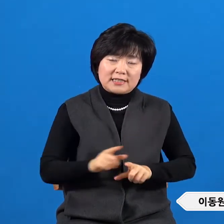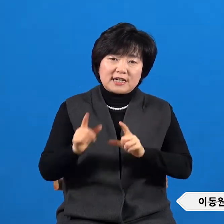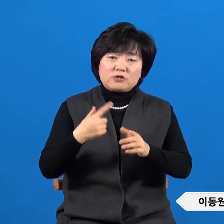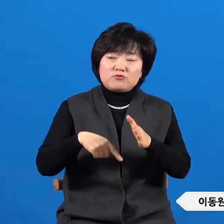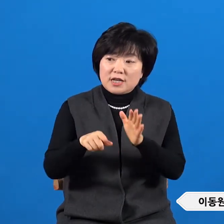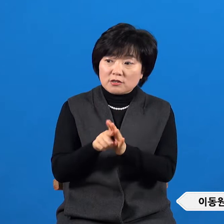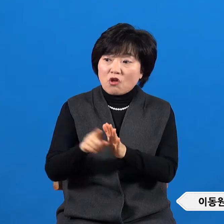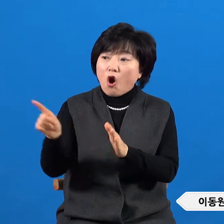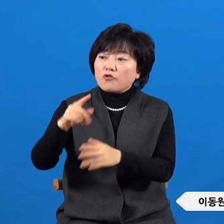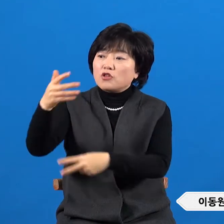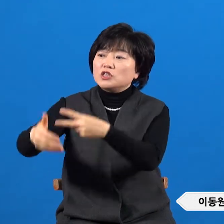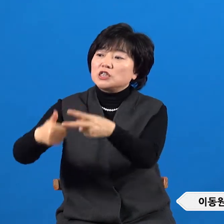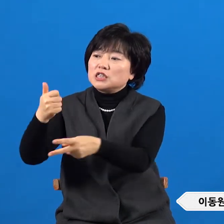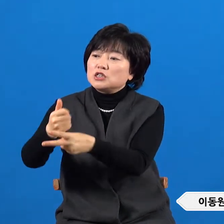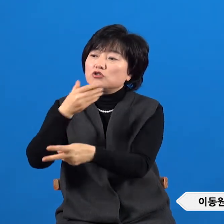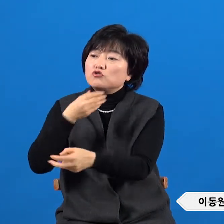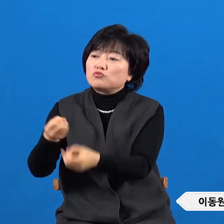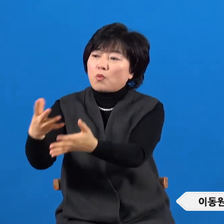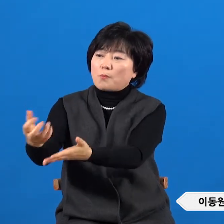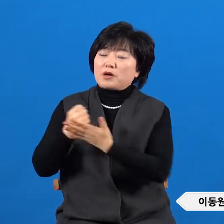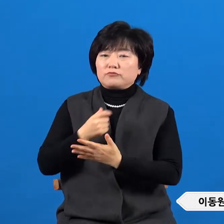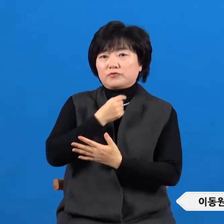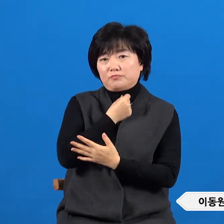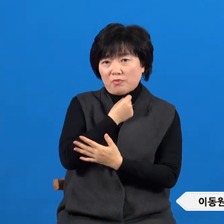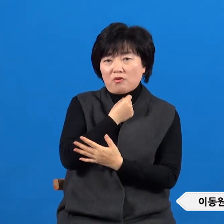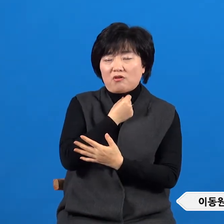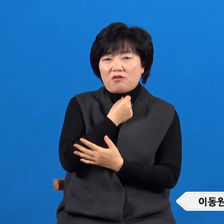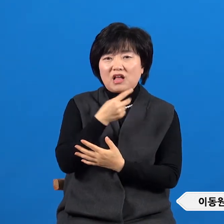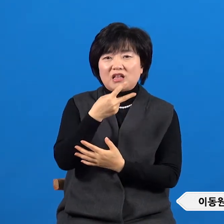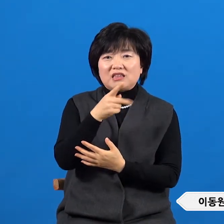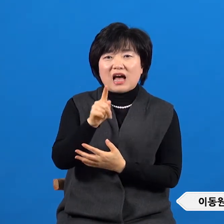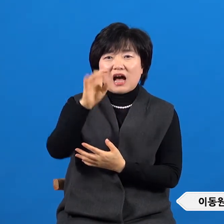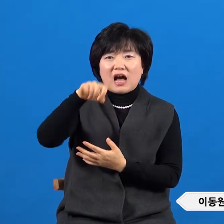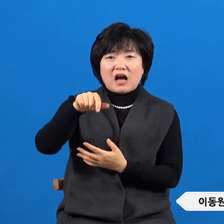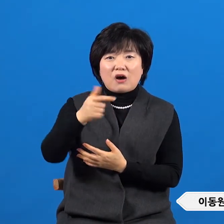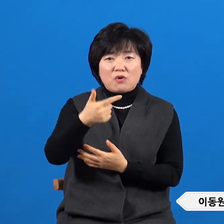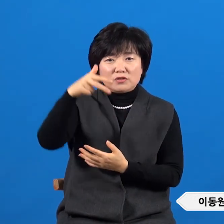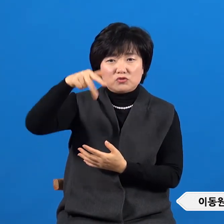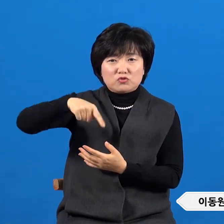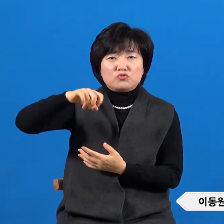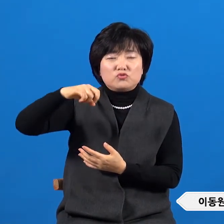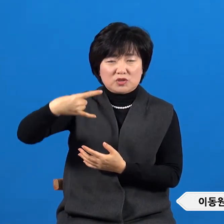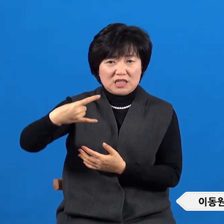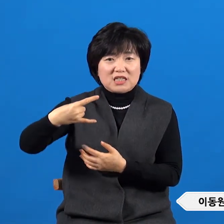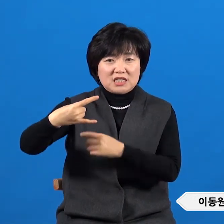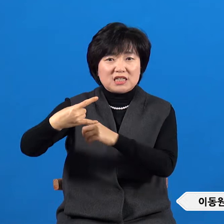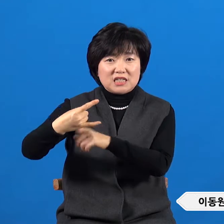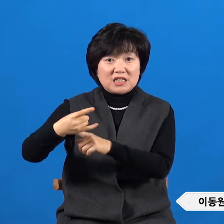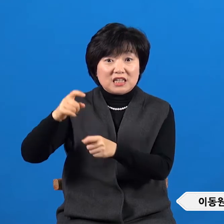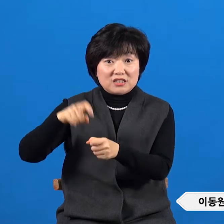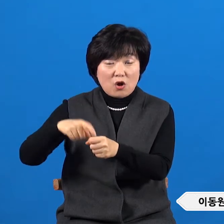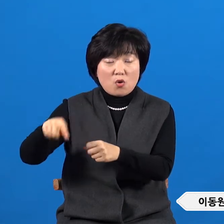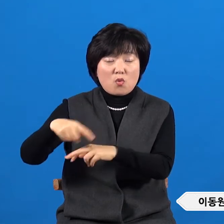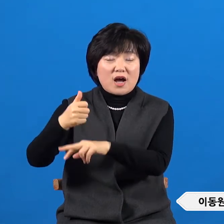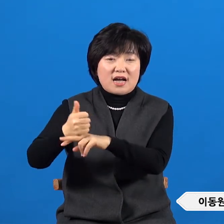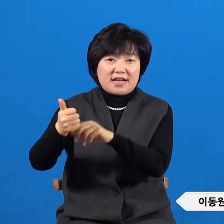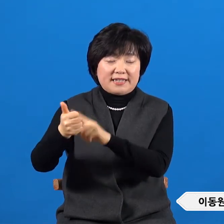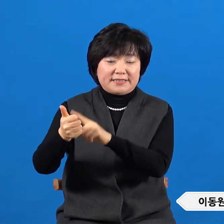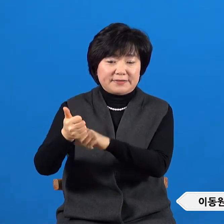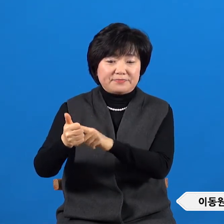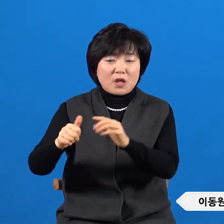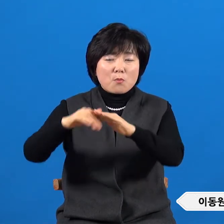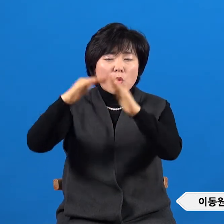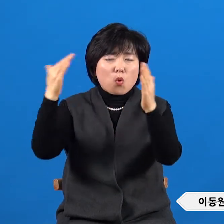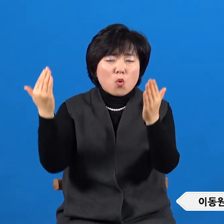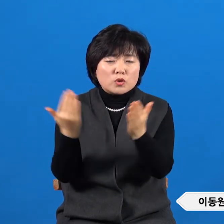그런 다원주의적 종교인의 성향을 가지고 있었던 왕이라고 전해주고 있습니다. 그는 그가 정복하는